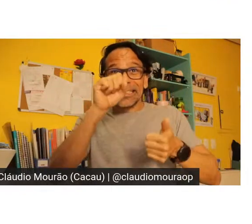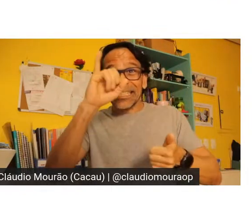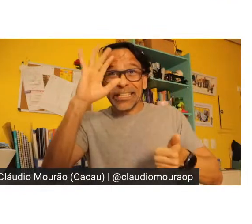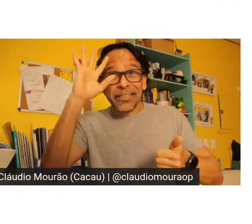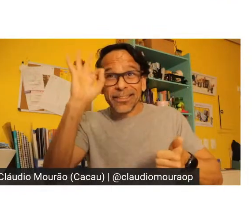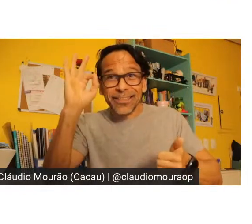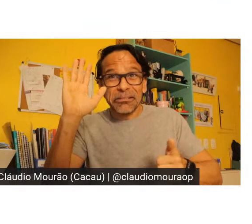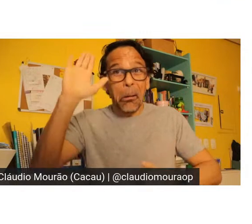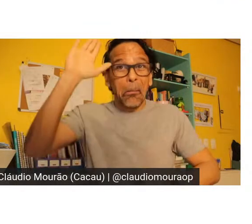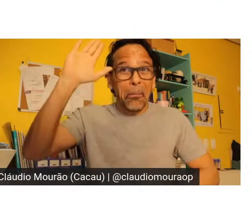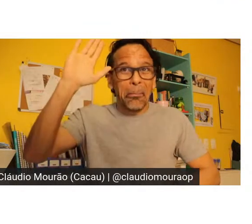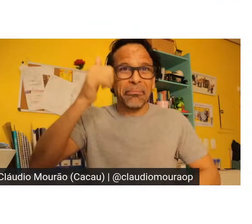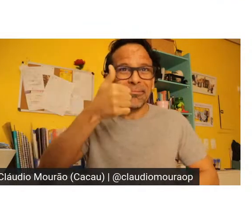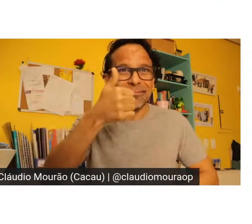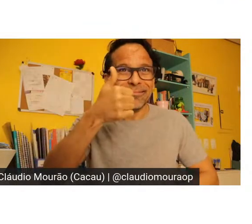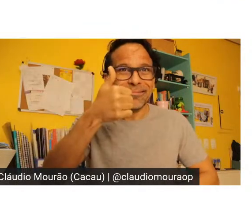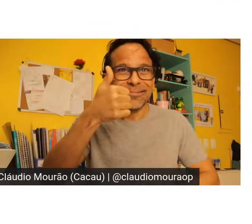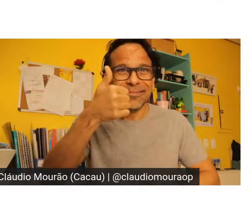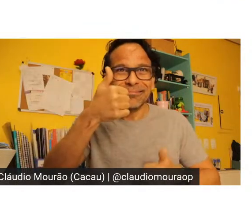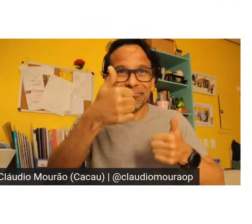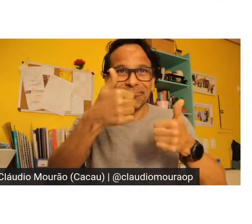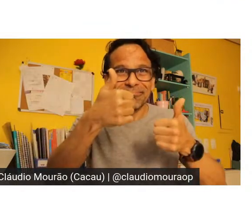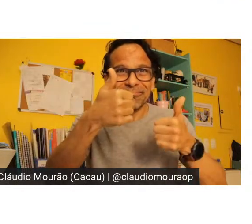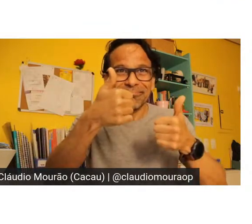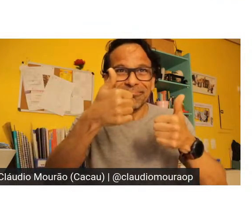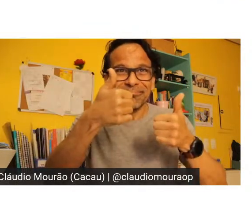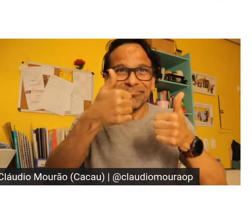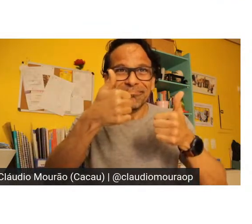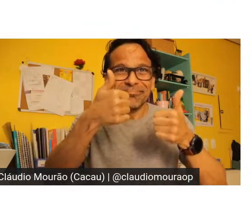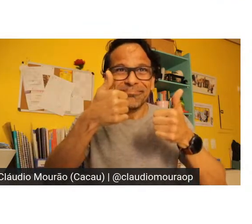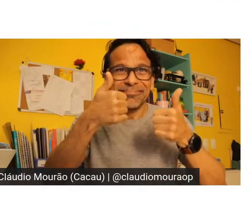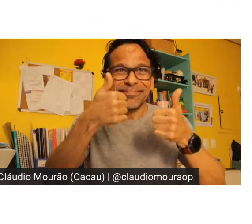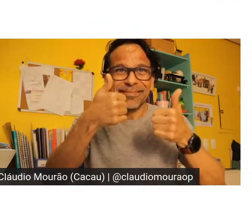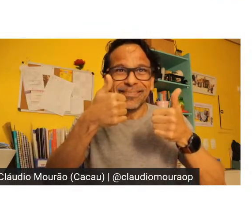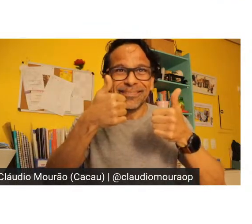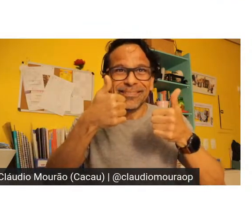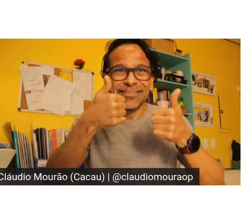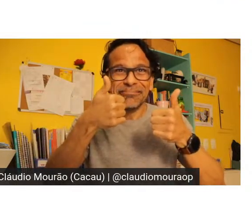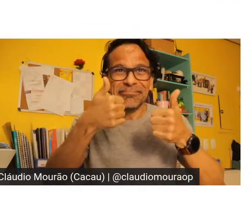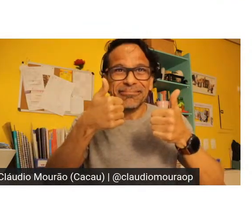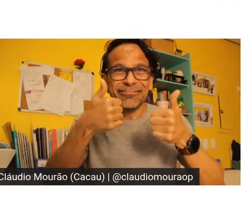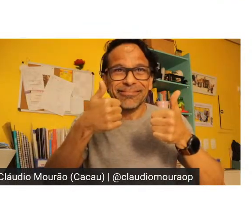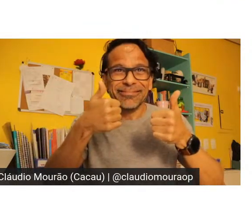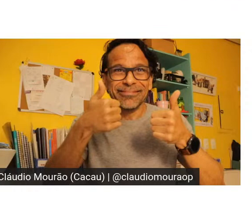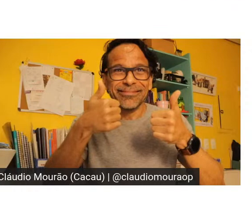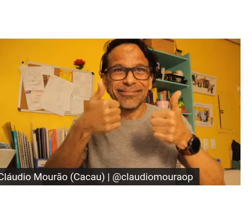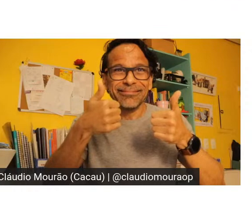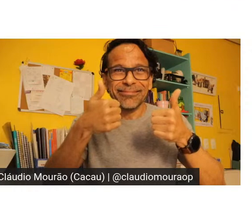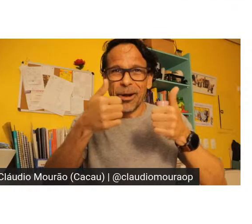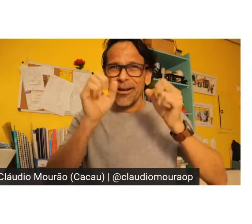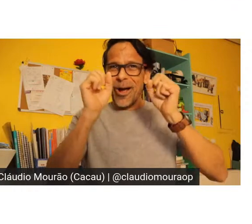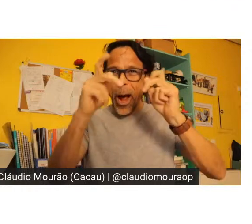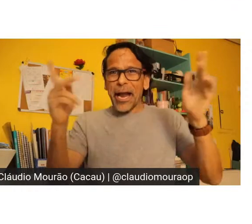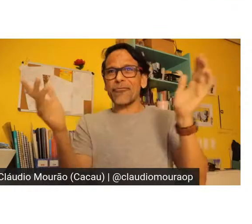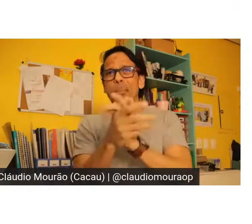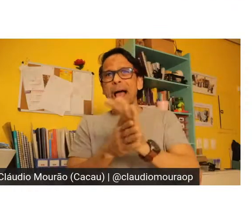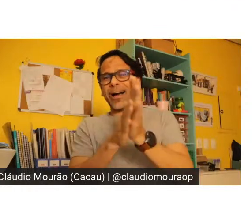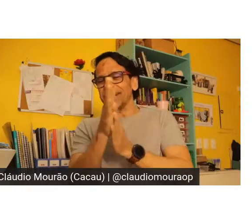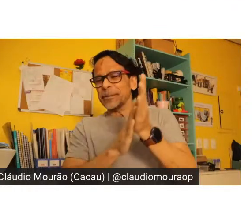preço imensamente é um teste isso a cobertura não tem alguma coisa pode sinalizar